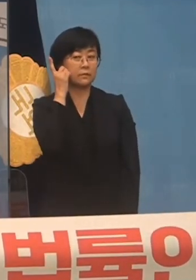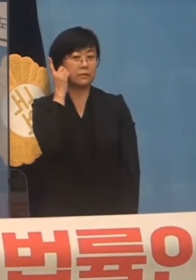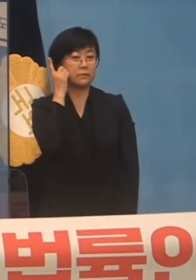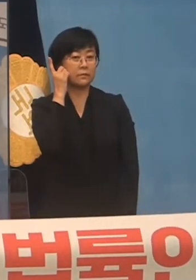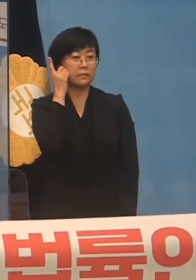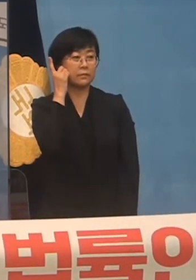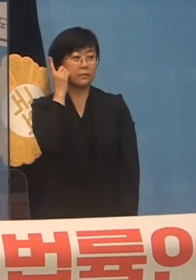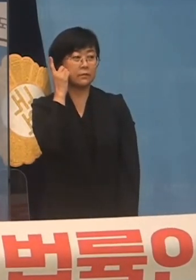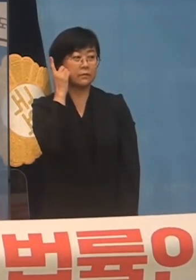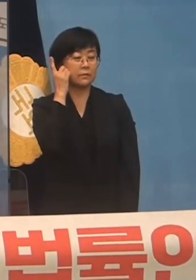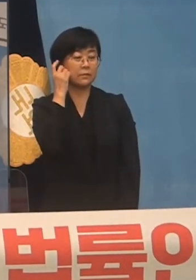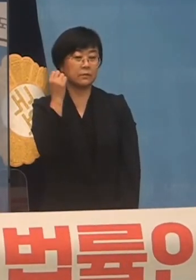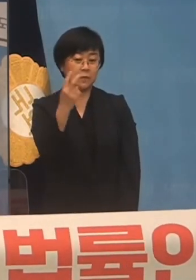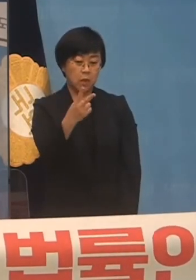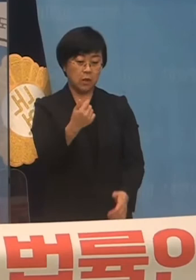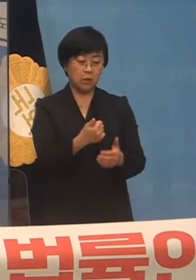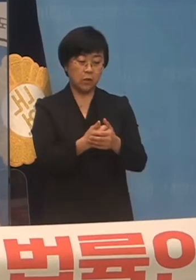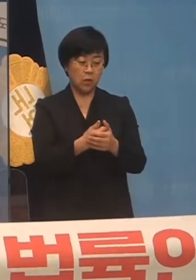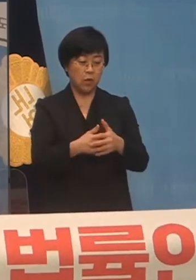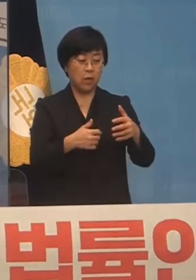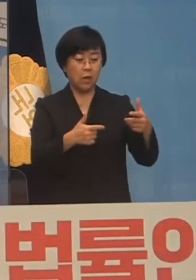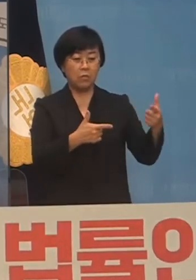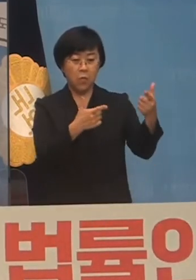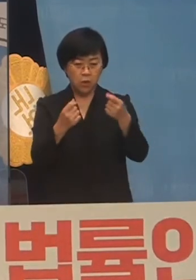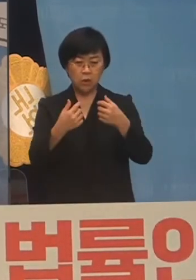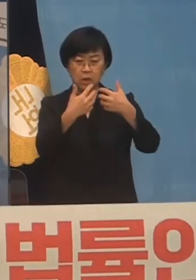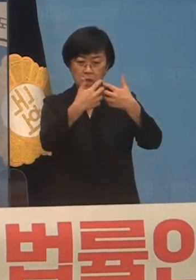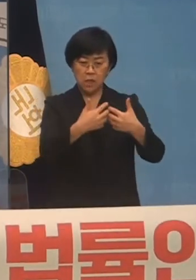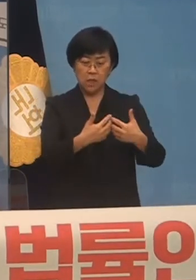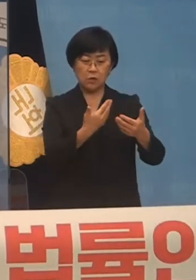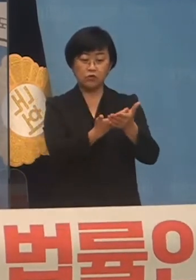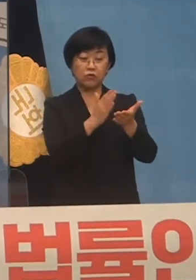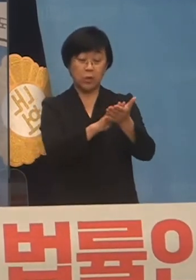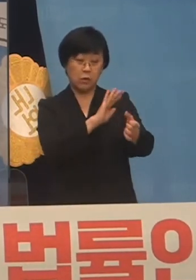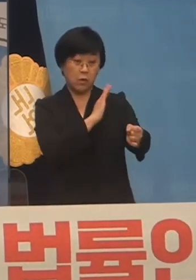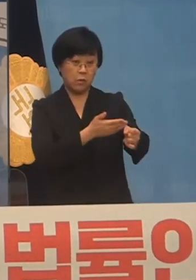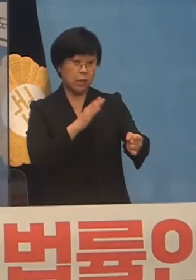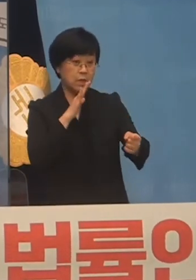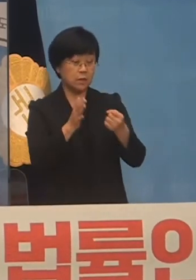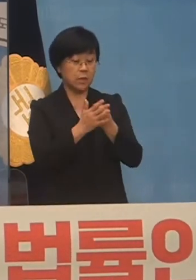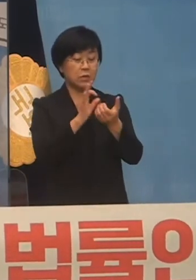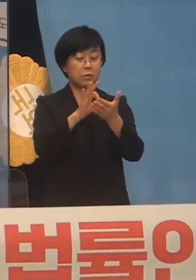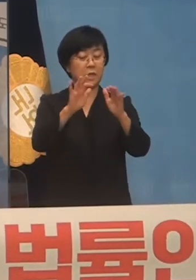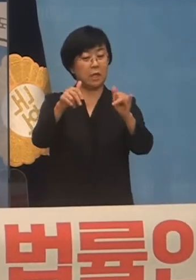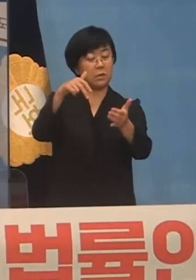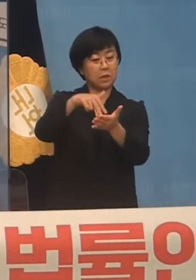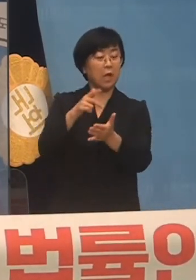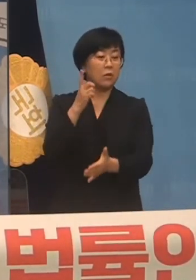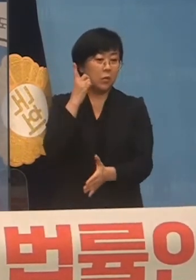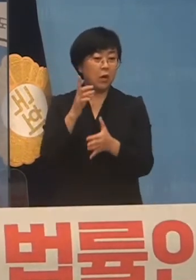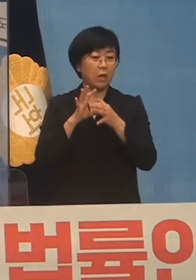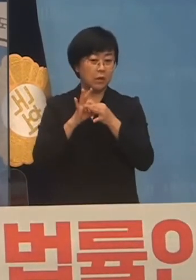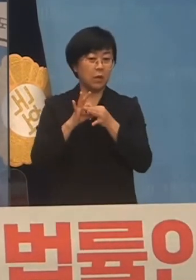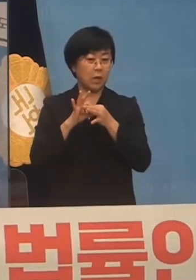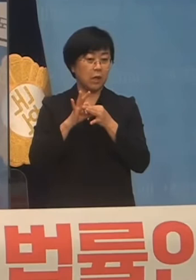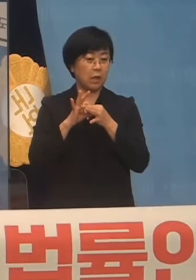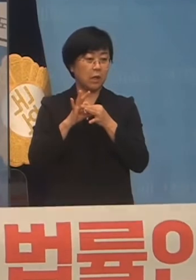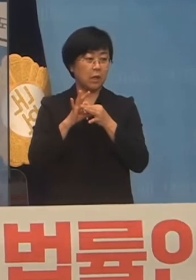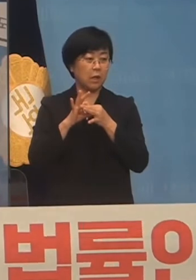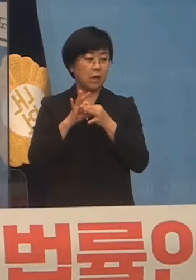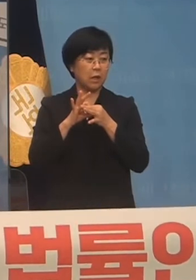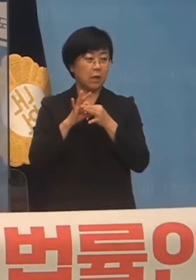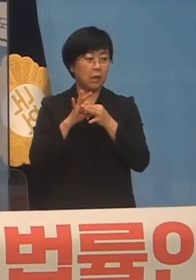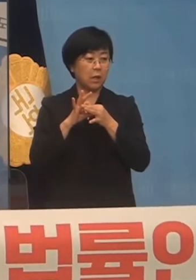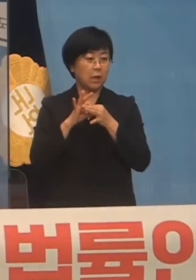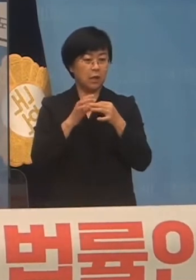휴대폰을 이제 넘어서서 이제 전반적인 기기에 대한 이제 소비권이긴 하지만 그 소비자에게는 휴대폰과 관련된 게 굉장히